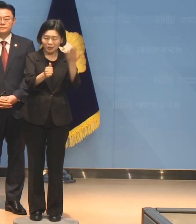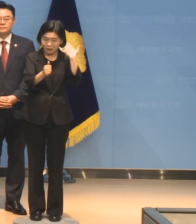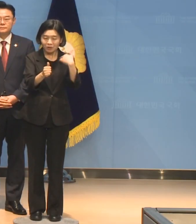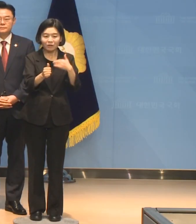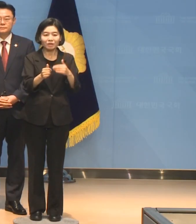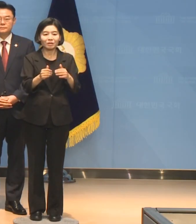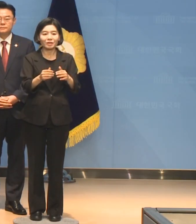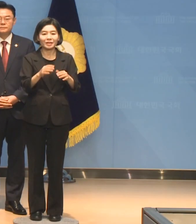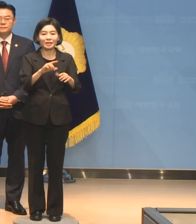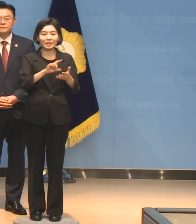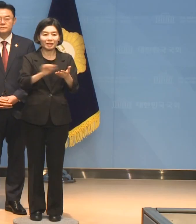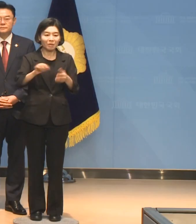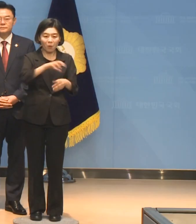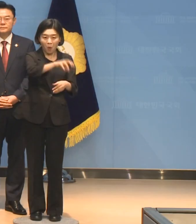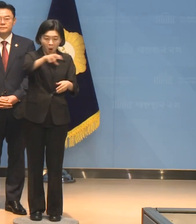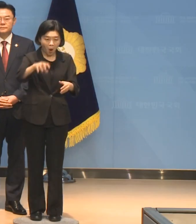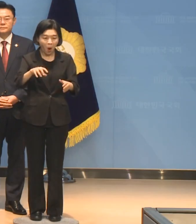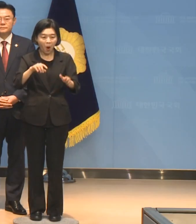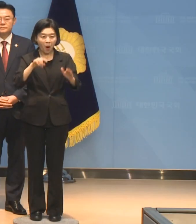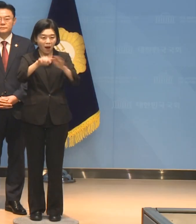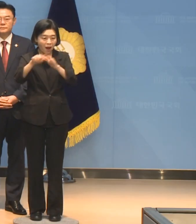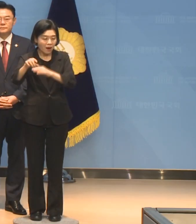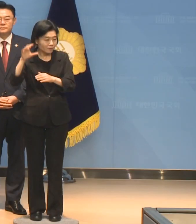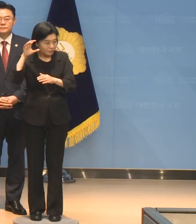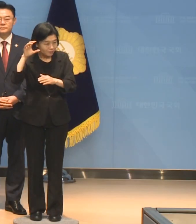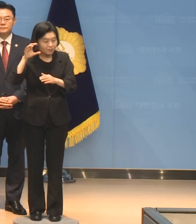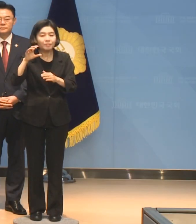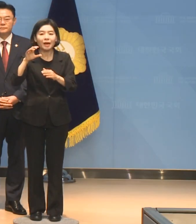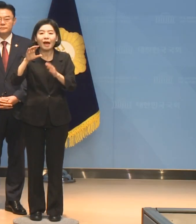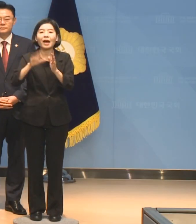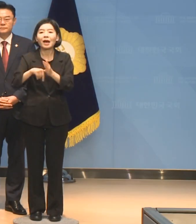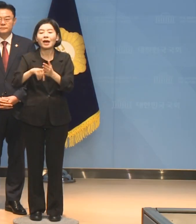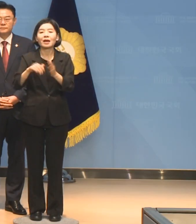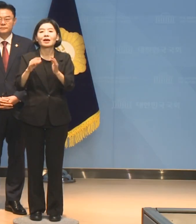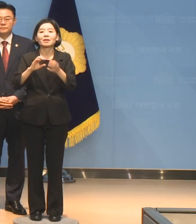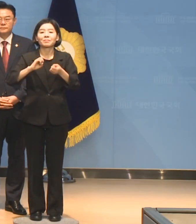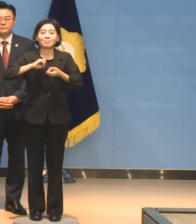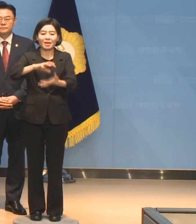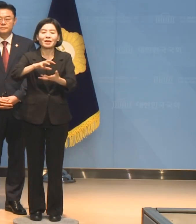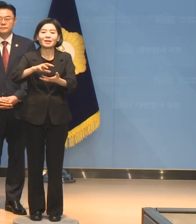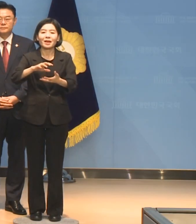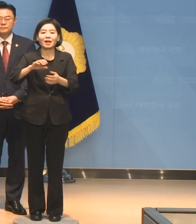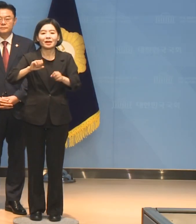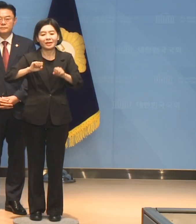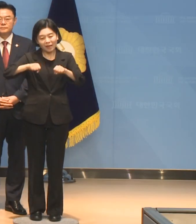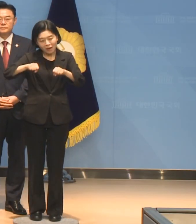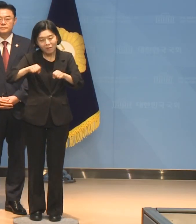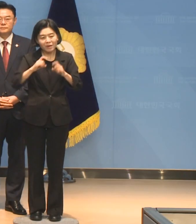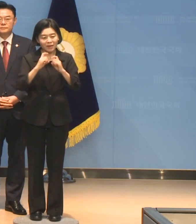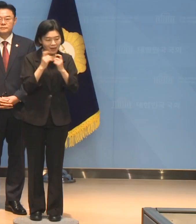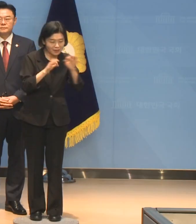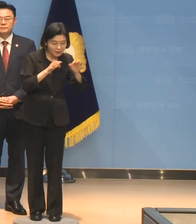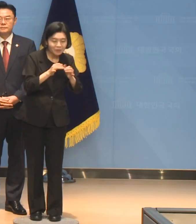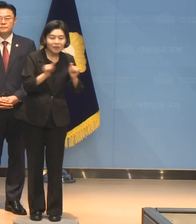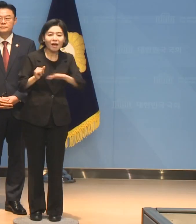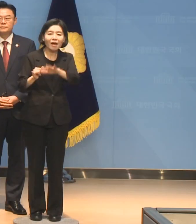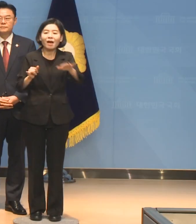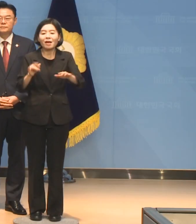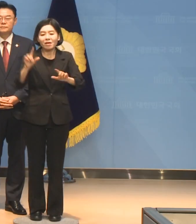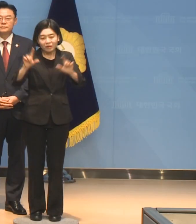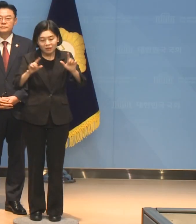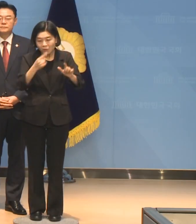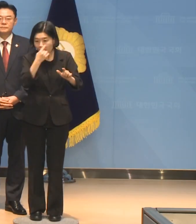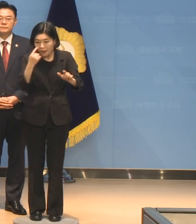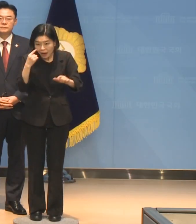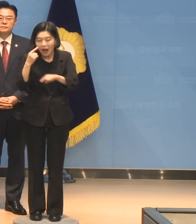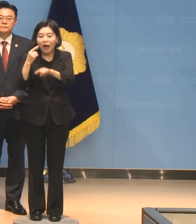하는 과정에서 배달 현실 그리고 우리 자영업자들의 현실을 확인하면서 여러 가지 논란이 있었던 것